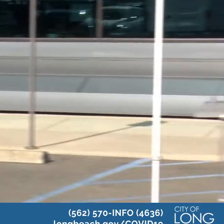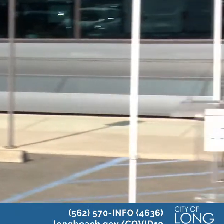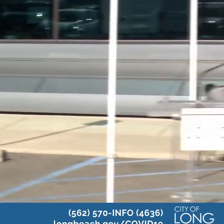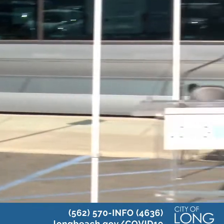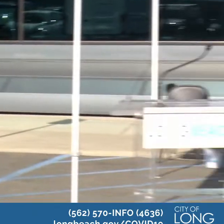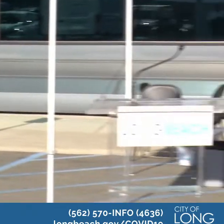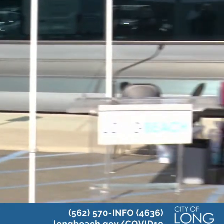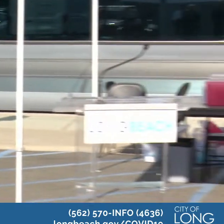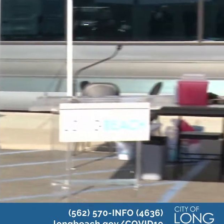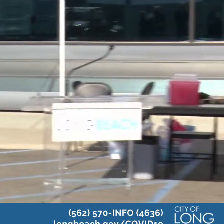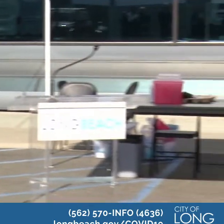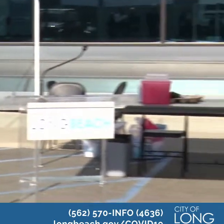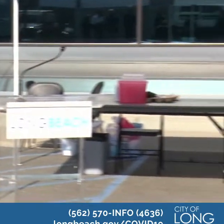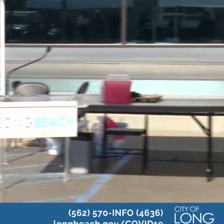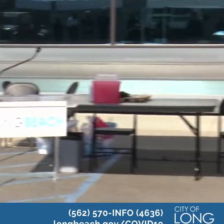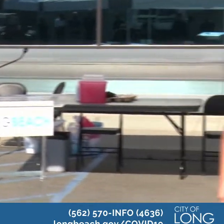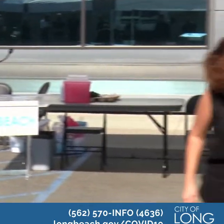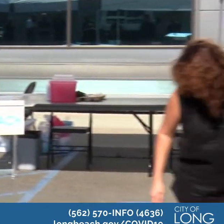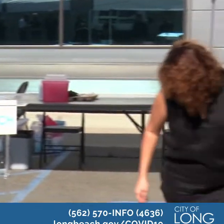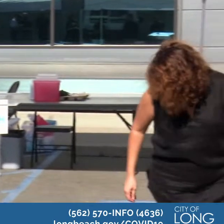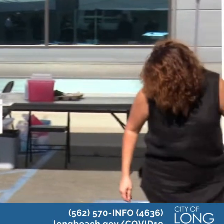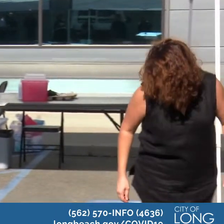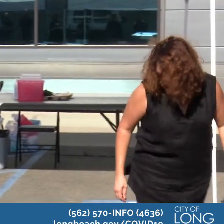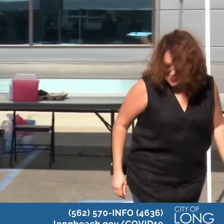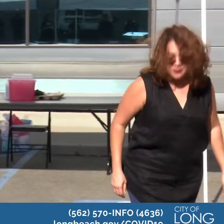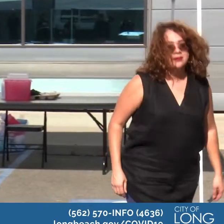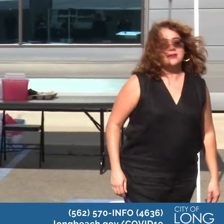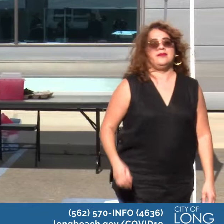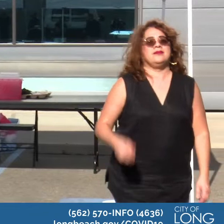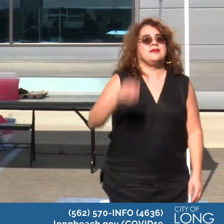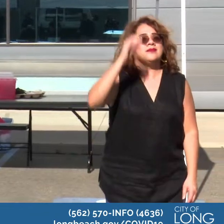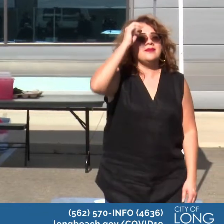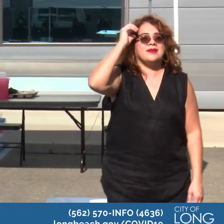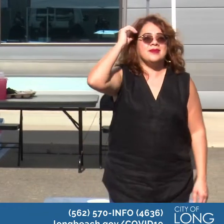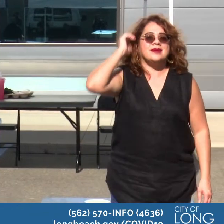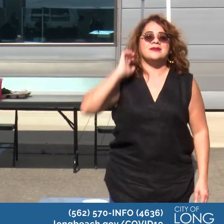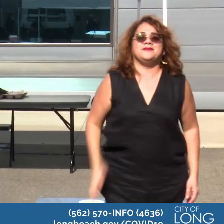Okay, and we'll now have Spanish interpretation, and she'll wrap up.